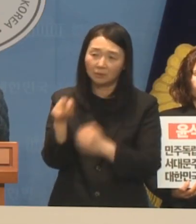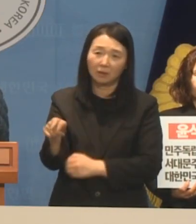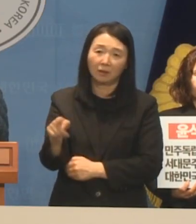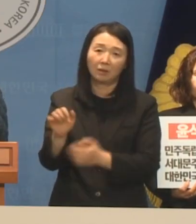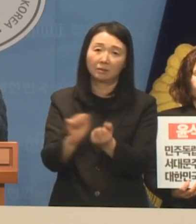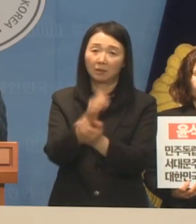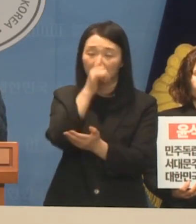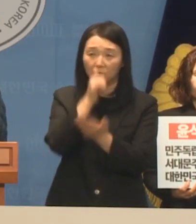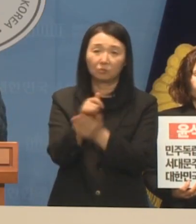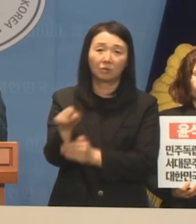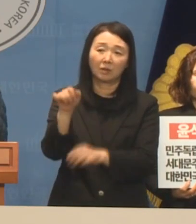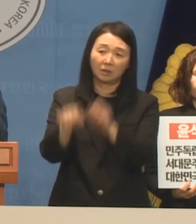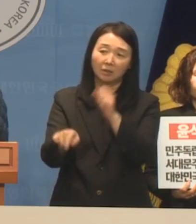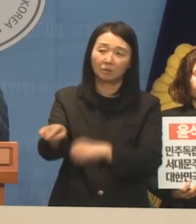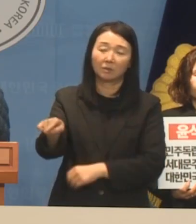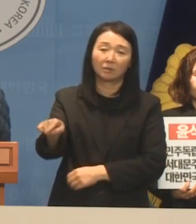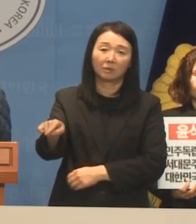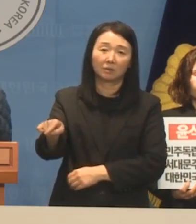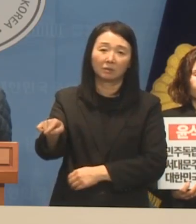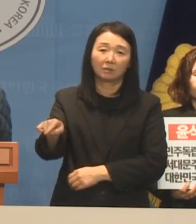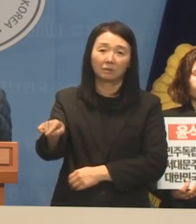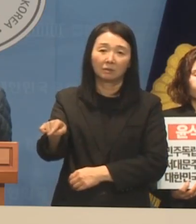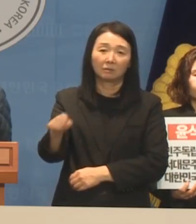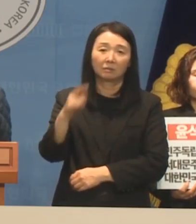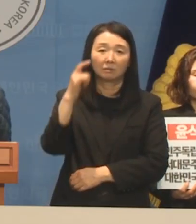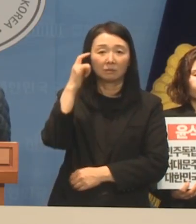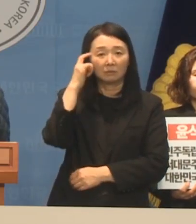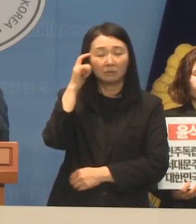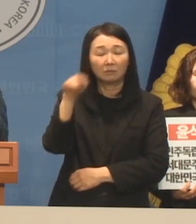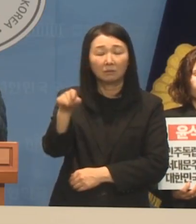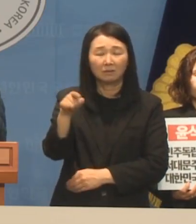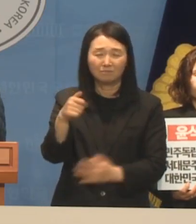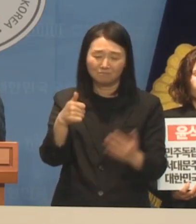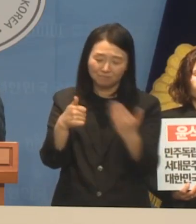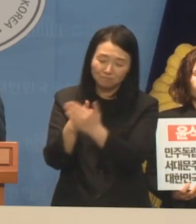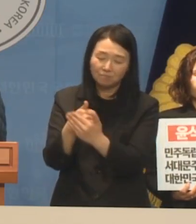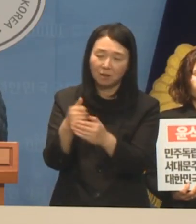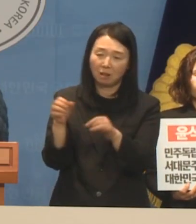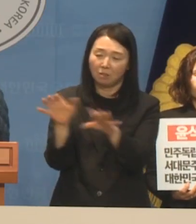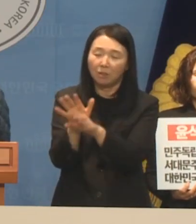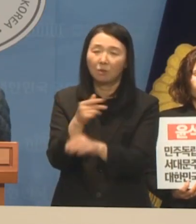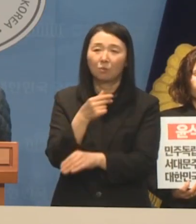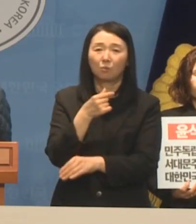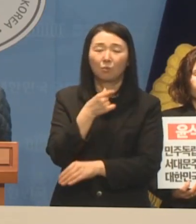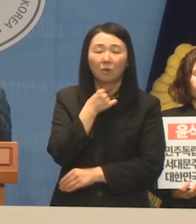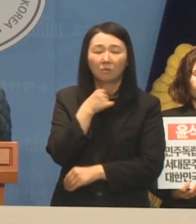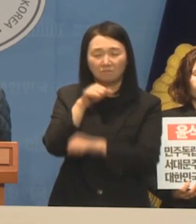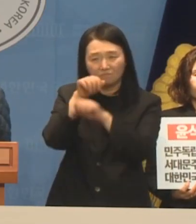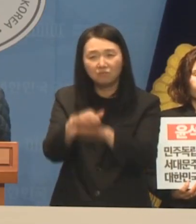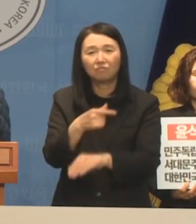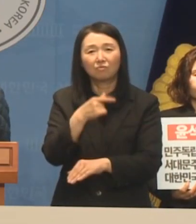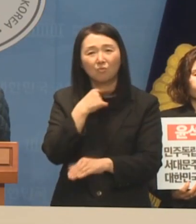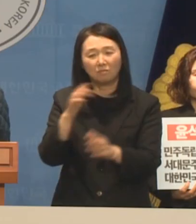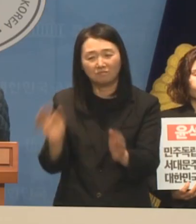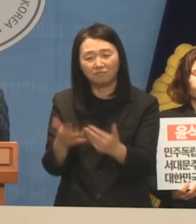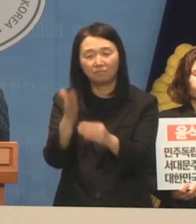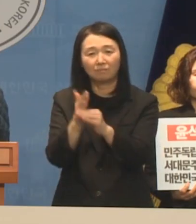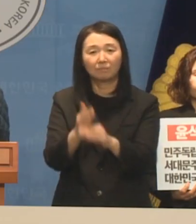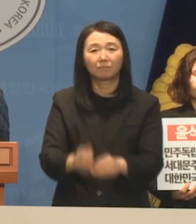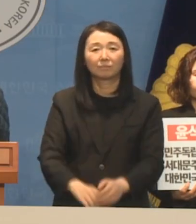내란 범죄 행위를 어떻게 해서든 덮어보고자 무효화시키고자 준동을 하고